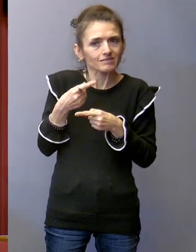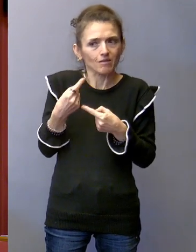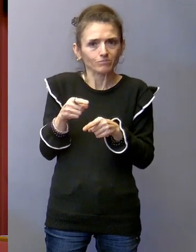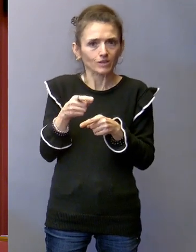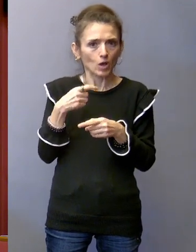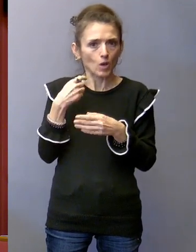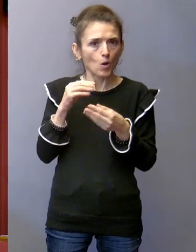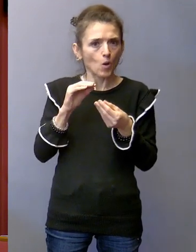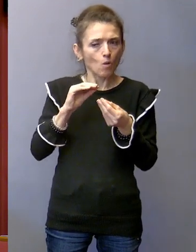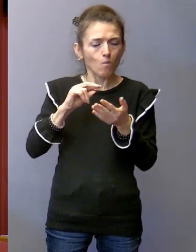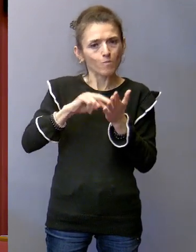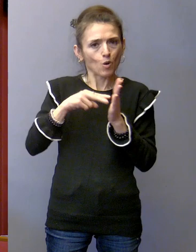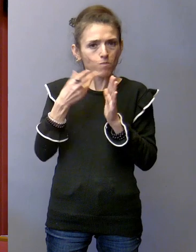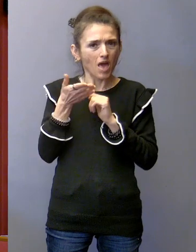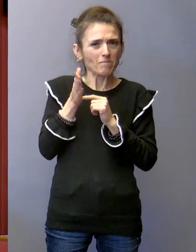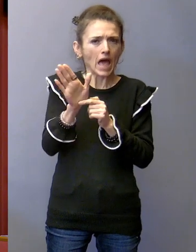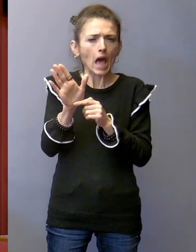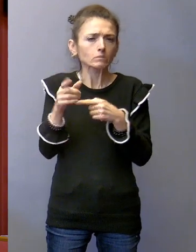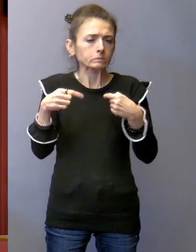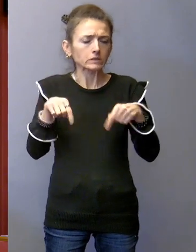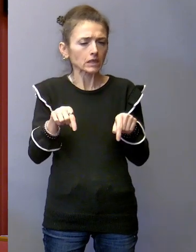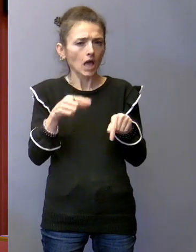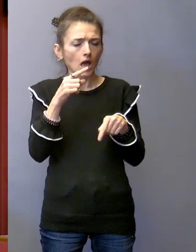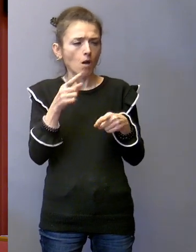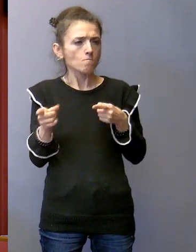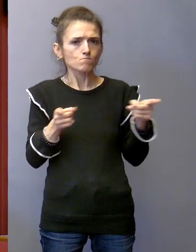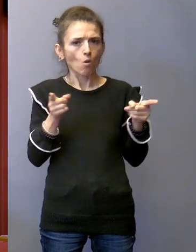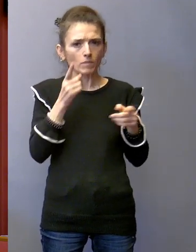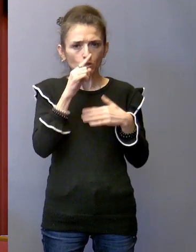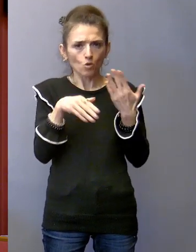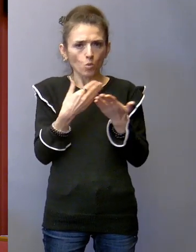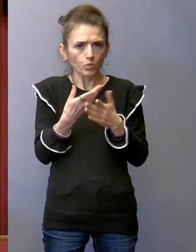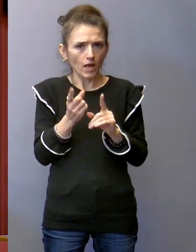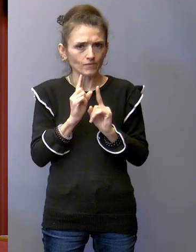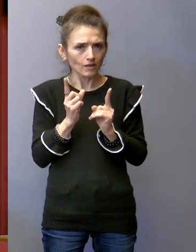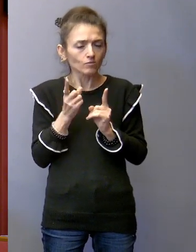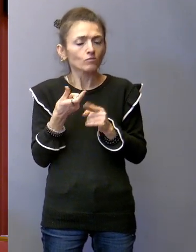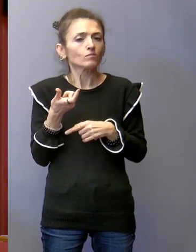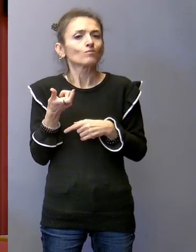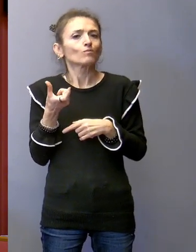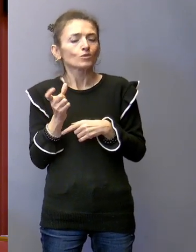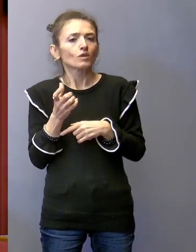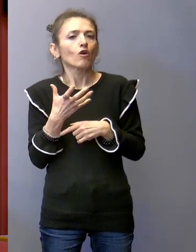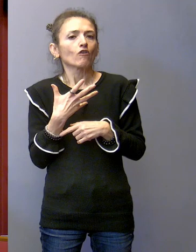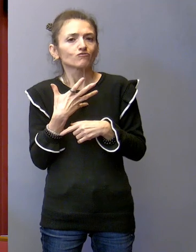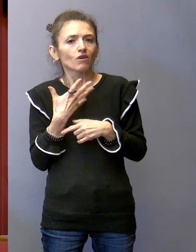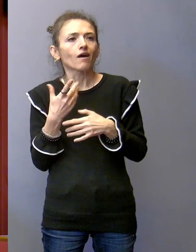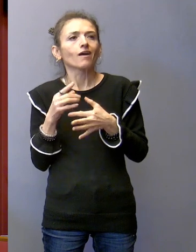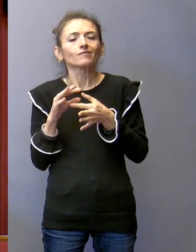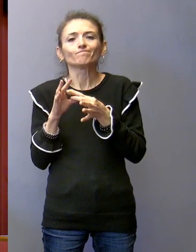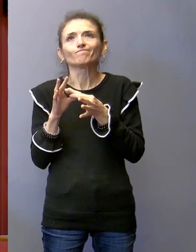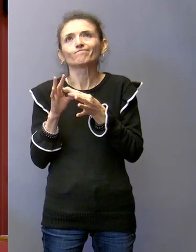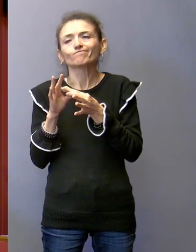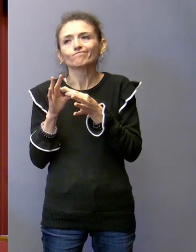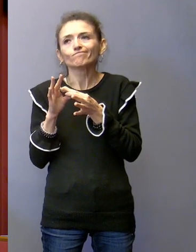questo problema ma questa non mi sembra proprio la sede opportuna anche perché si implicano come come sopra